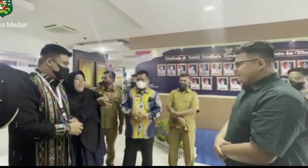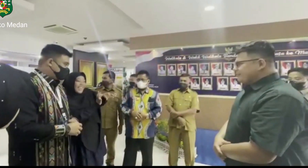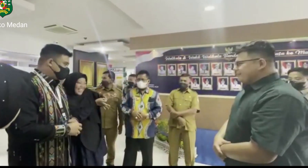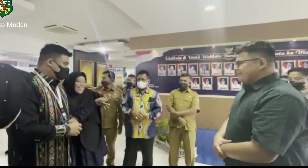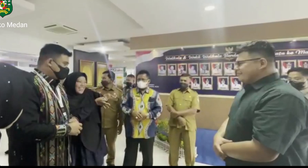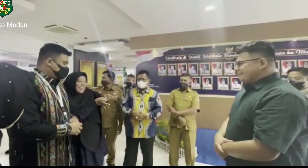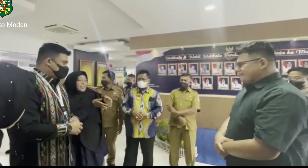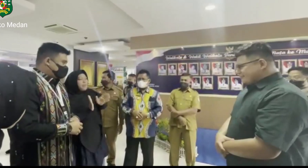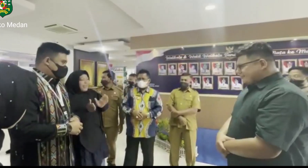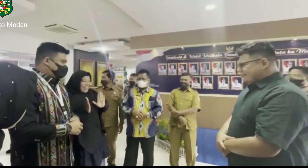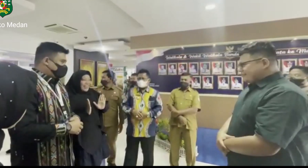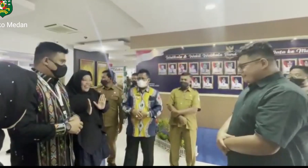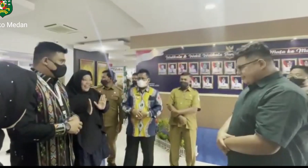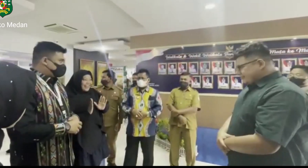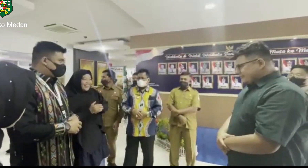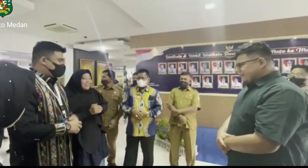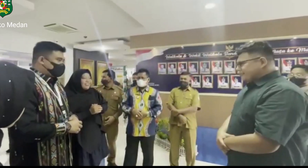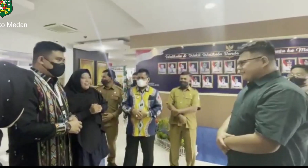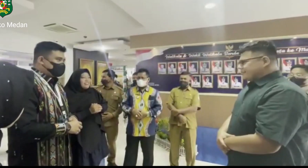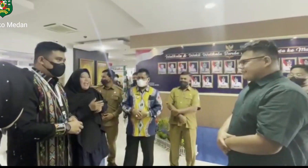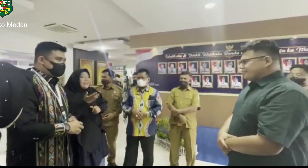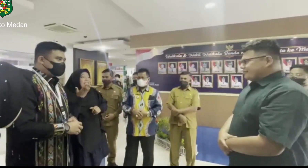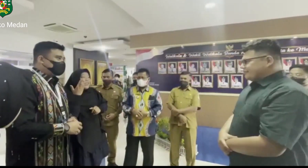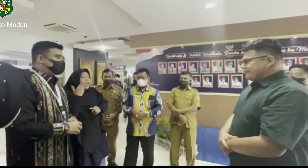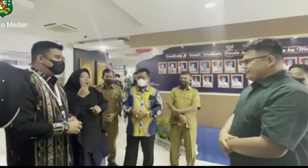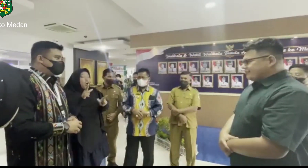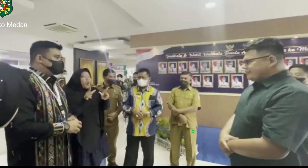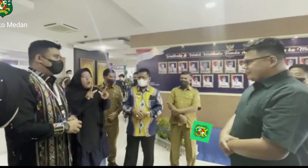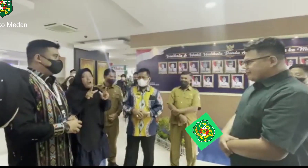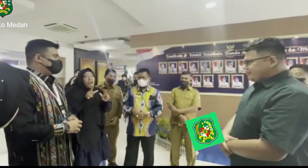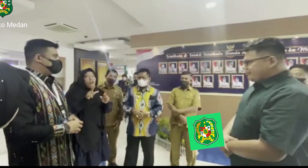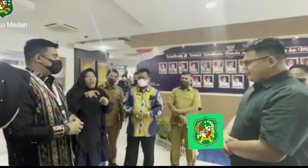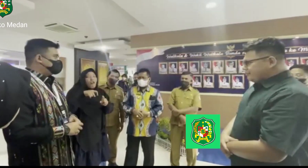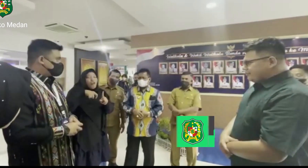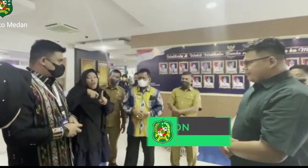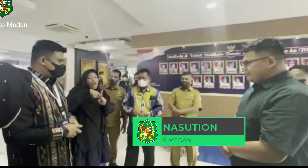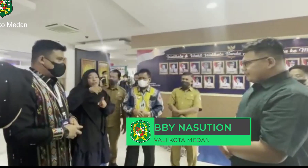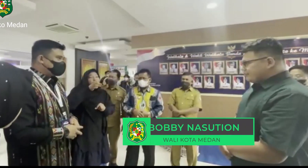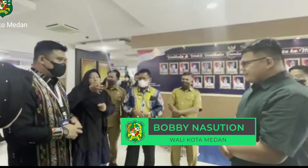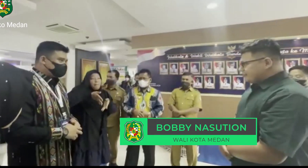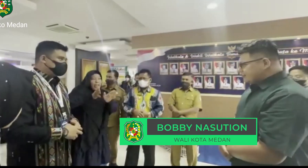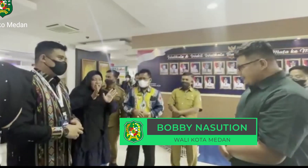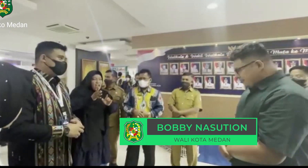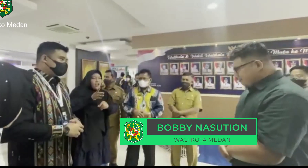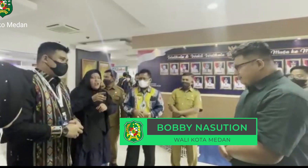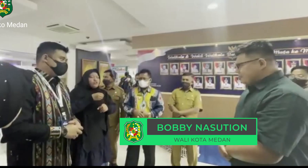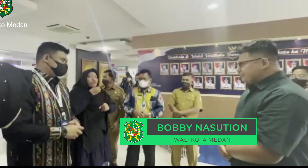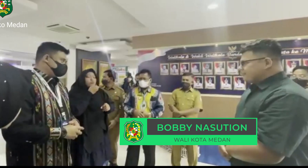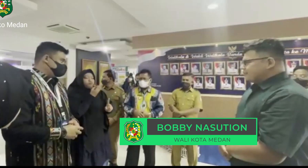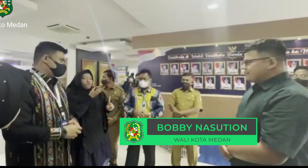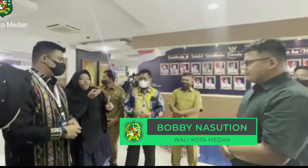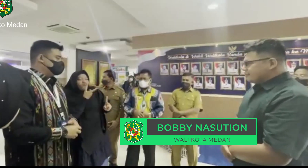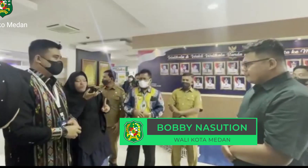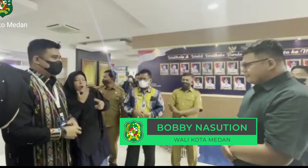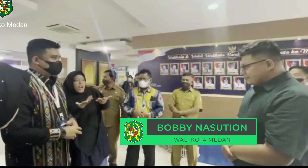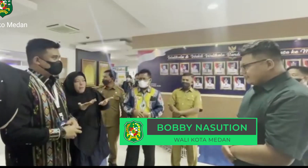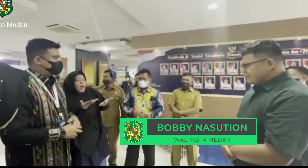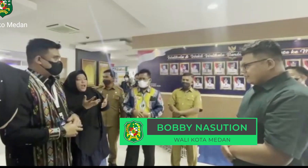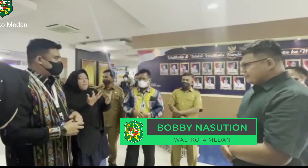Medan. Apa yang disampaikan di pemerintah Kota Medan wajib bisa dimengerti seluruh masyarakat. Jadi bisa di seluruh masyarakat